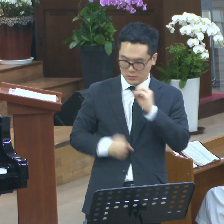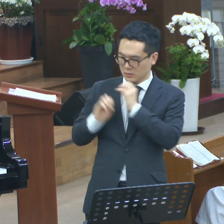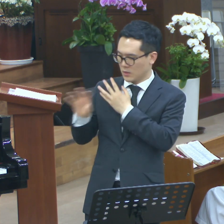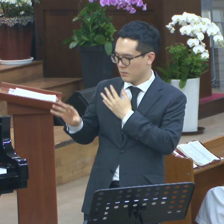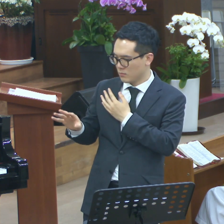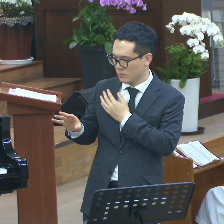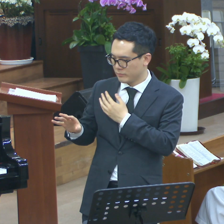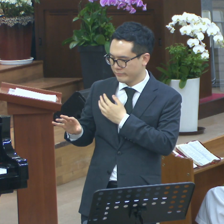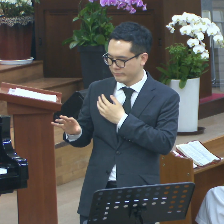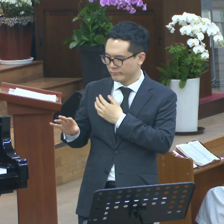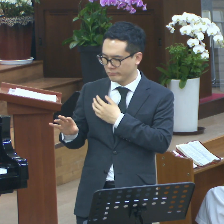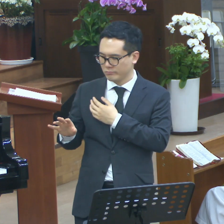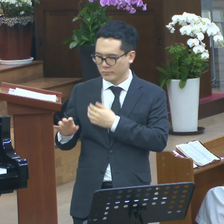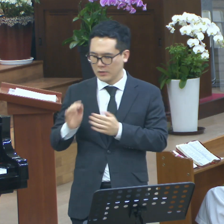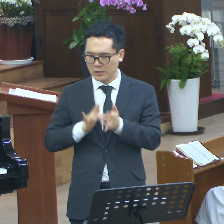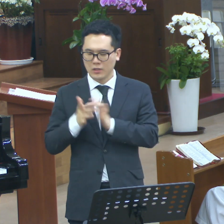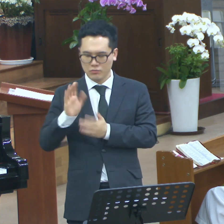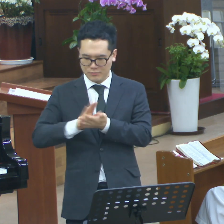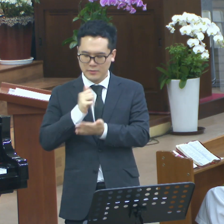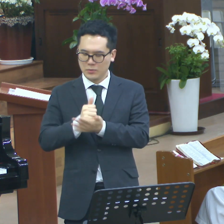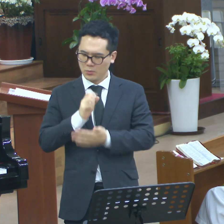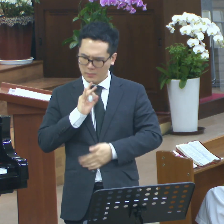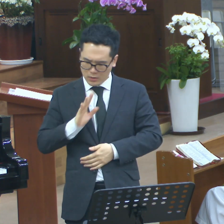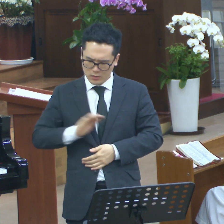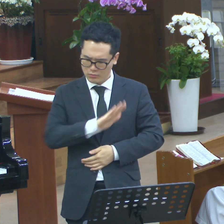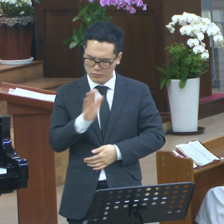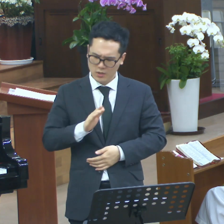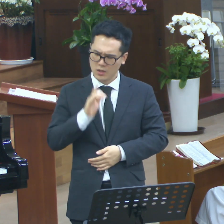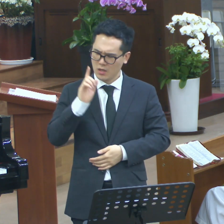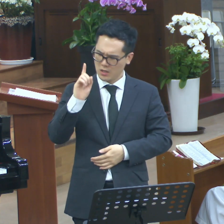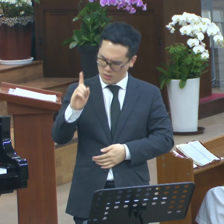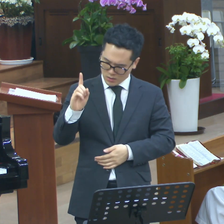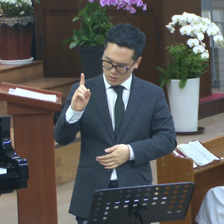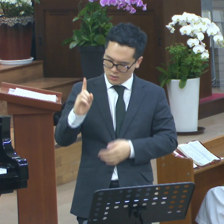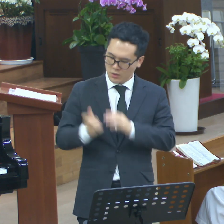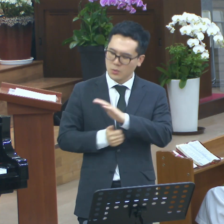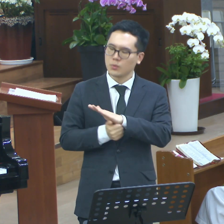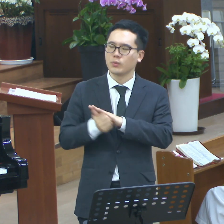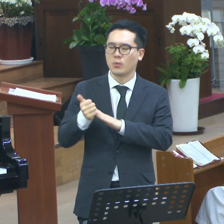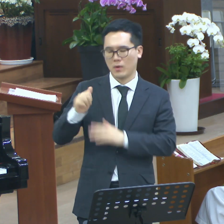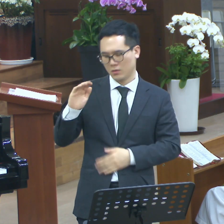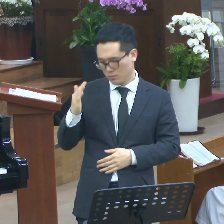유일한 소망이십니다. 그분만이 우리를 실망시키지 않으십니다.